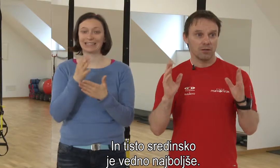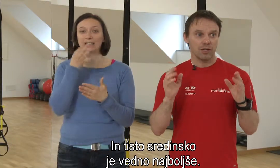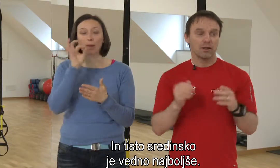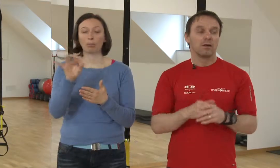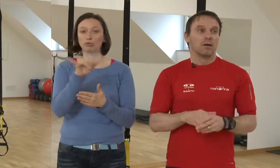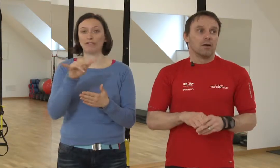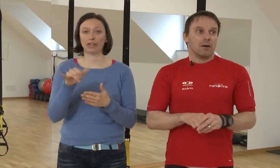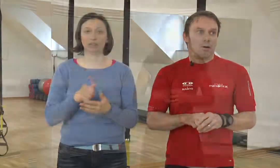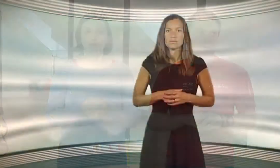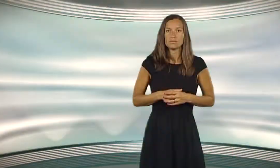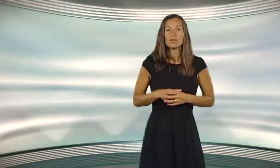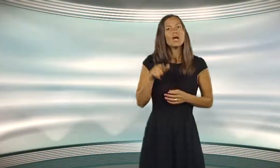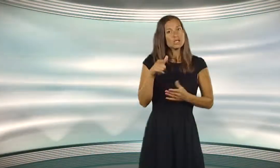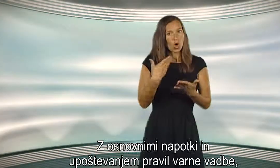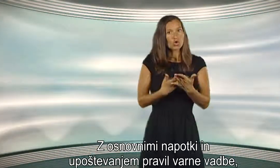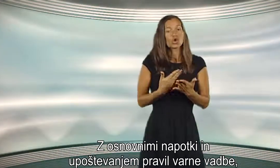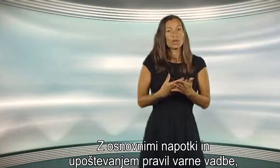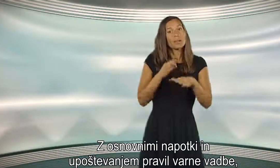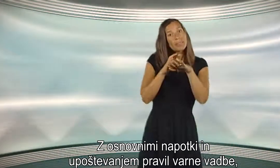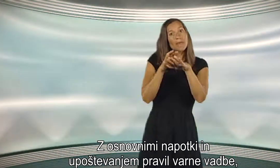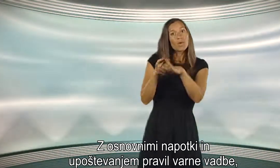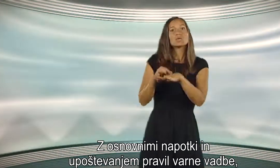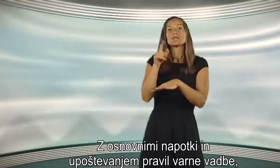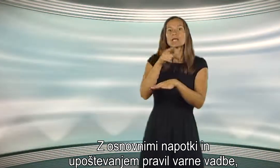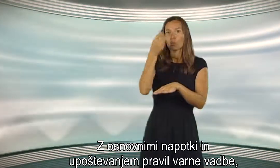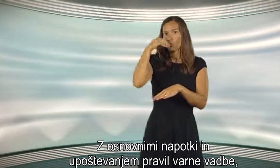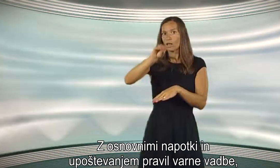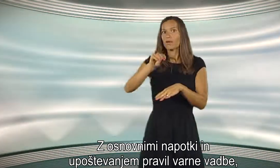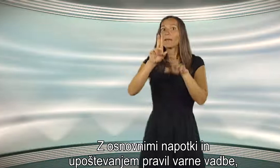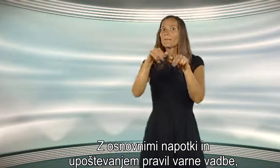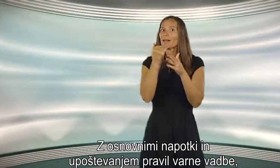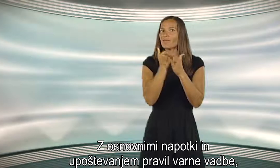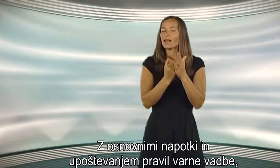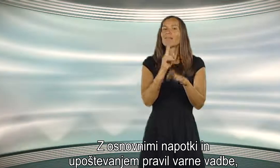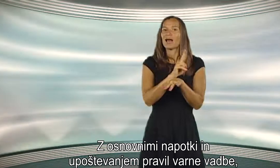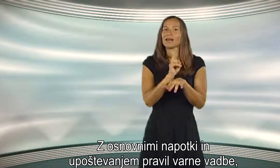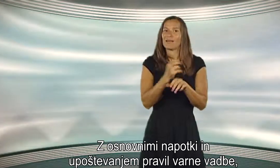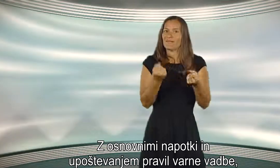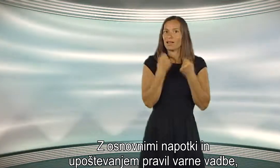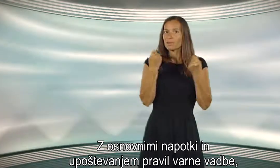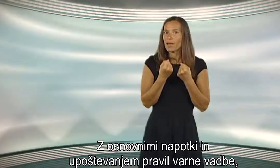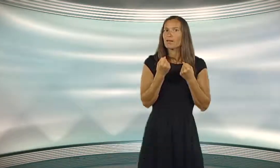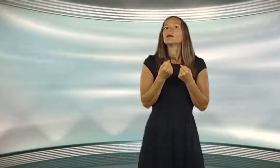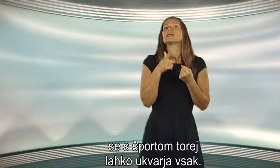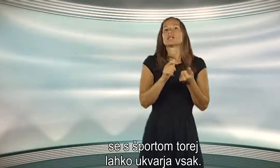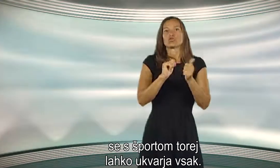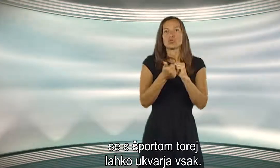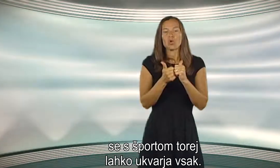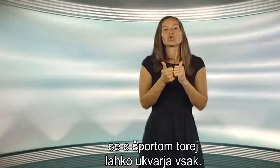najboljše. Z osnovnimi napotki in upoštevanjem pravil varne vadbe se s športom torej lahko